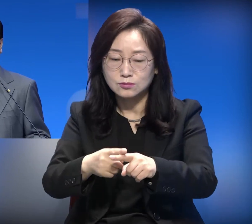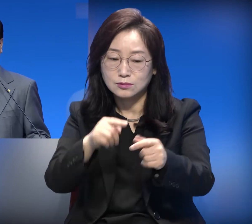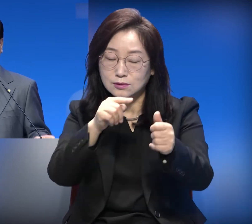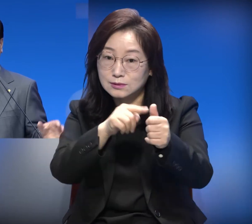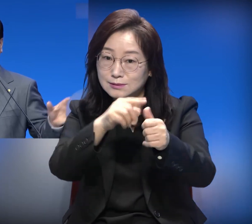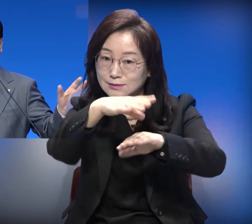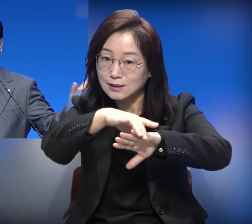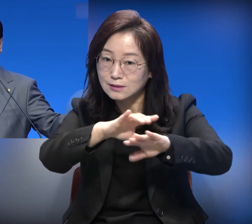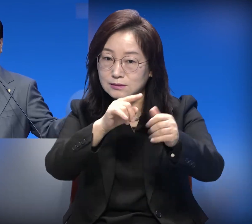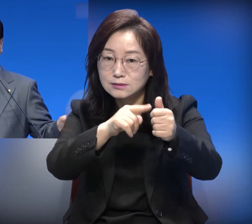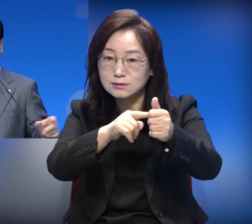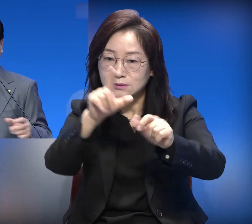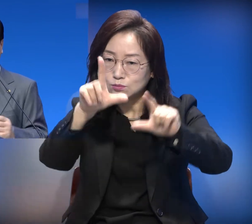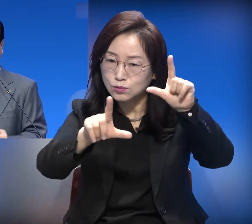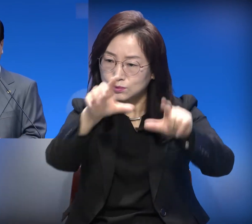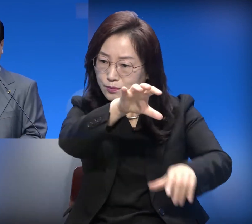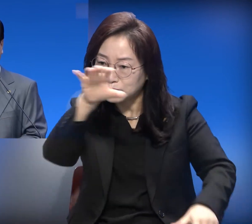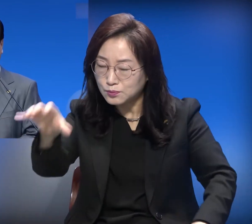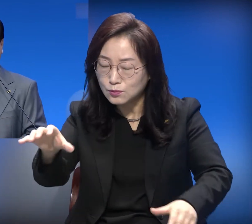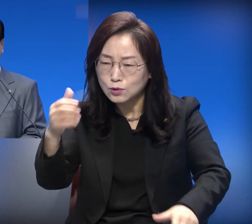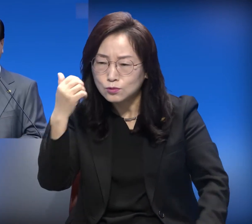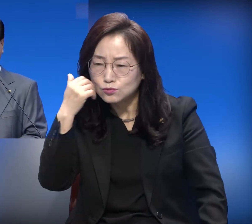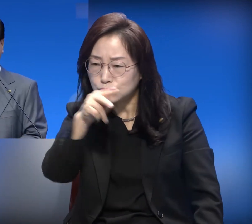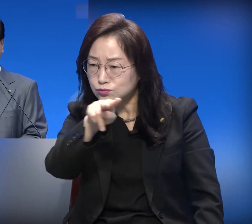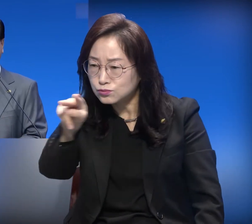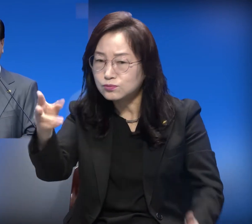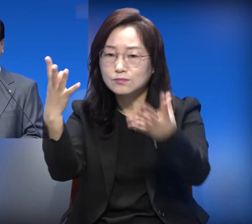같은 많은 절망에 처한 사람들이 우리 주변에 있습니다.